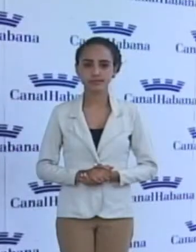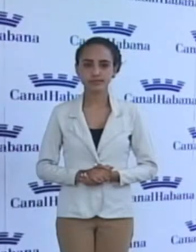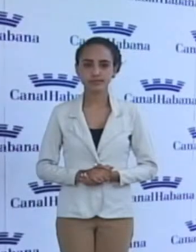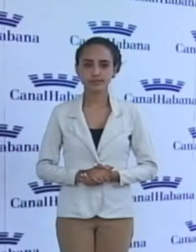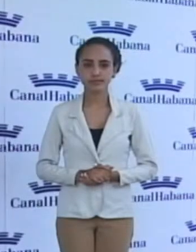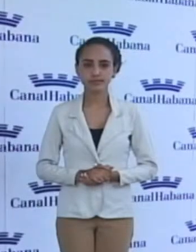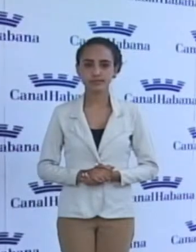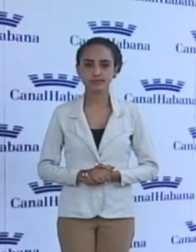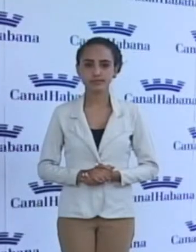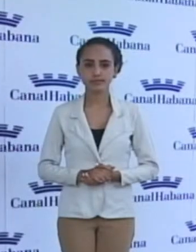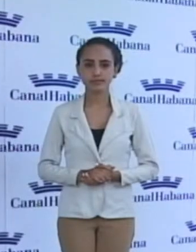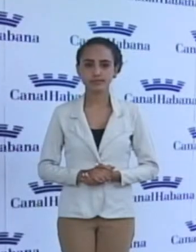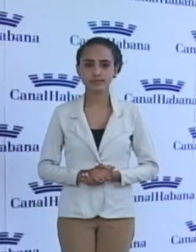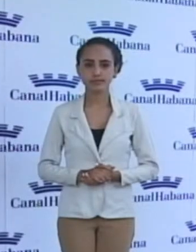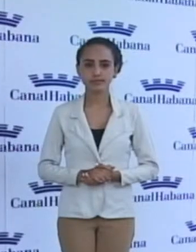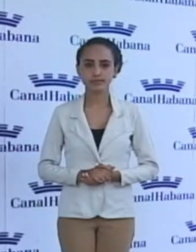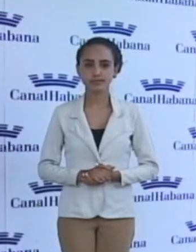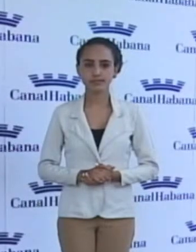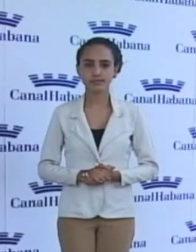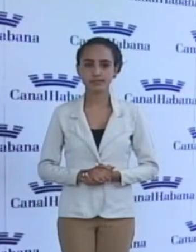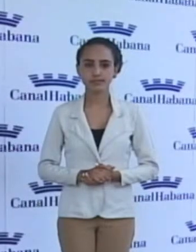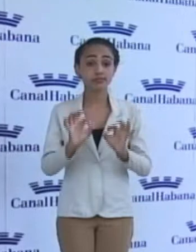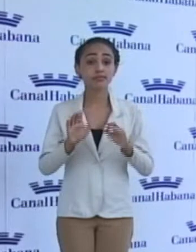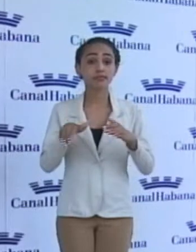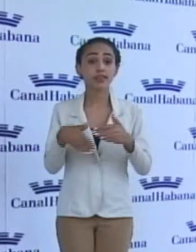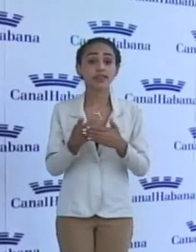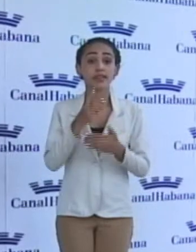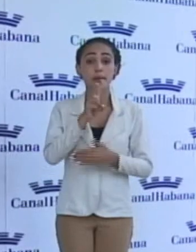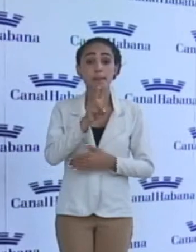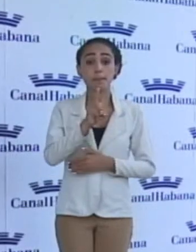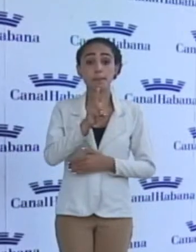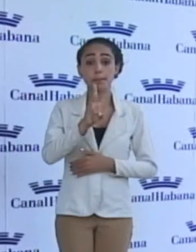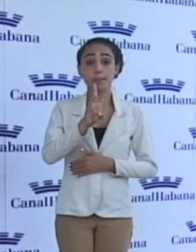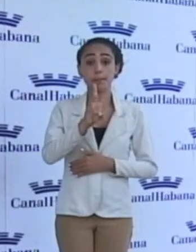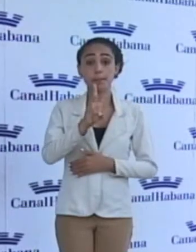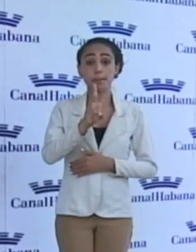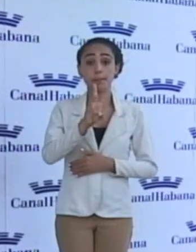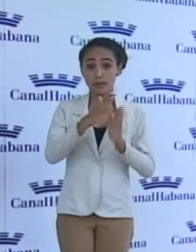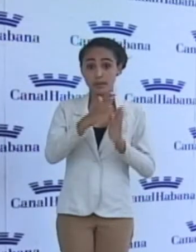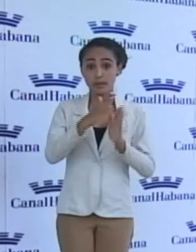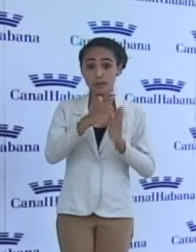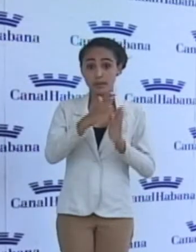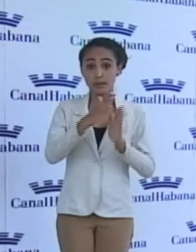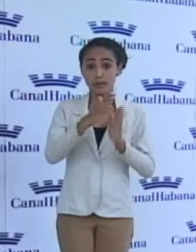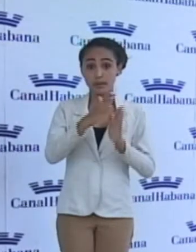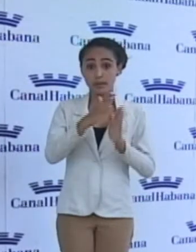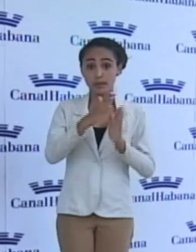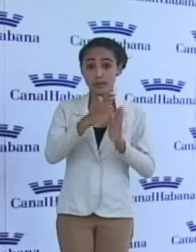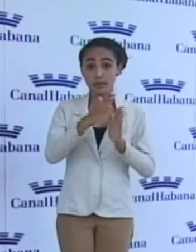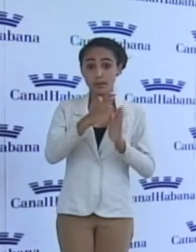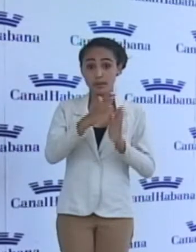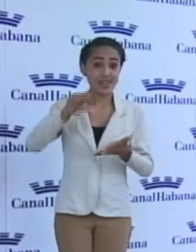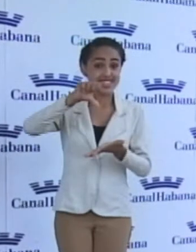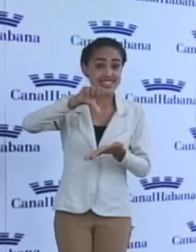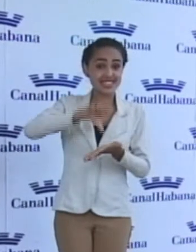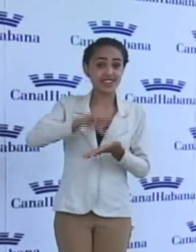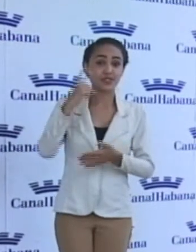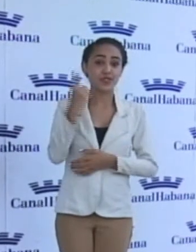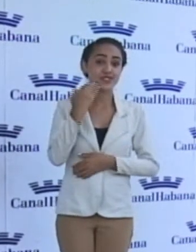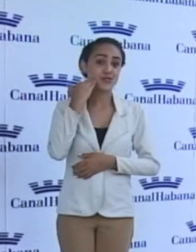Sí, justamente el día 23 de este mes, de mayo, cumple el Centro Nacional de Superación y Desarrollo de la Persona